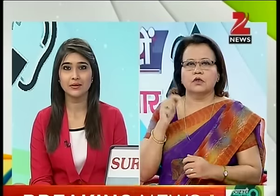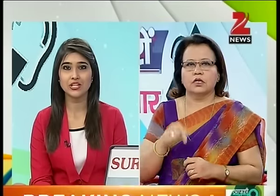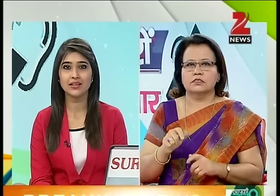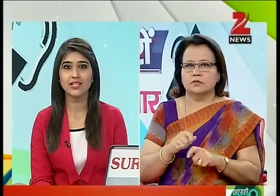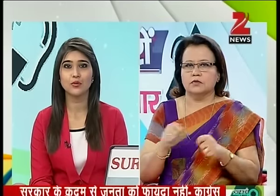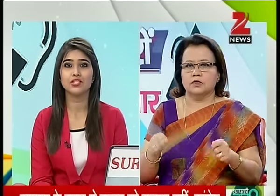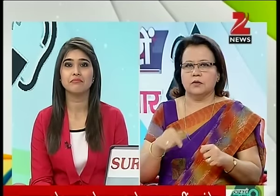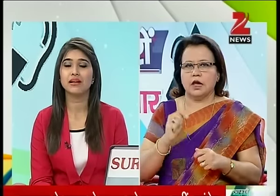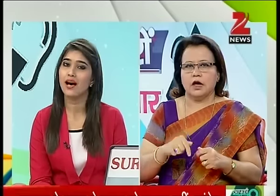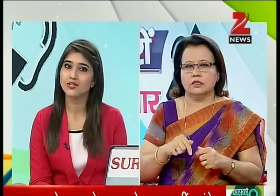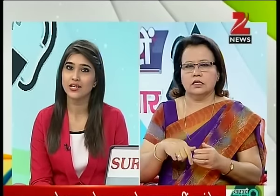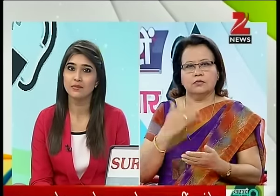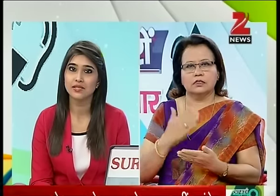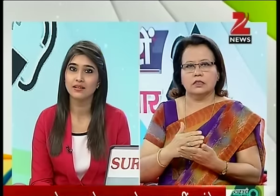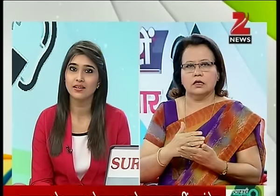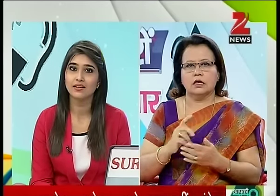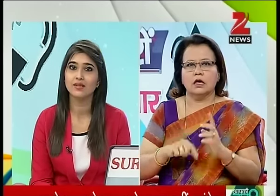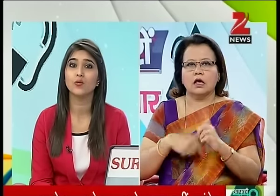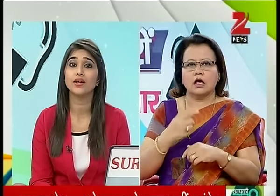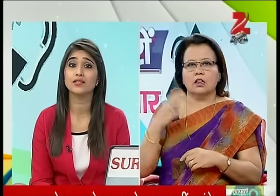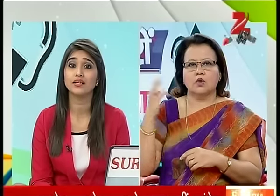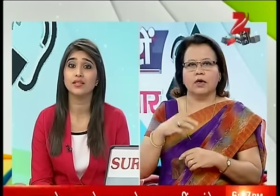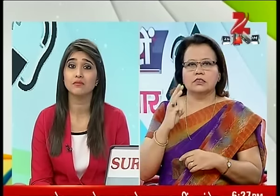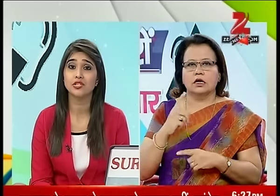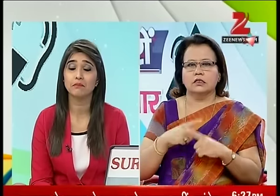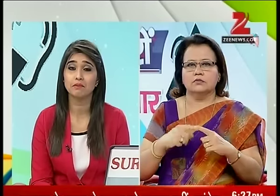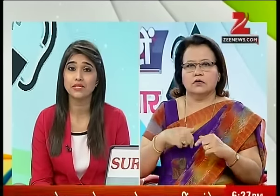बदरों के लिए समाचार के इस बुलेटिन में आज के लिए बस इतना ही। कल